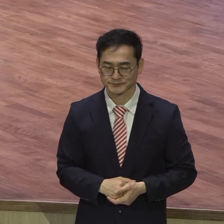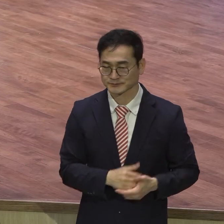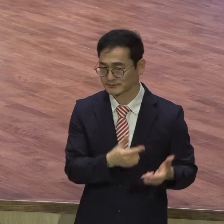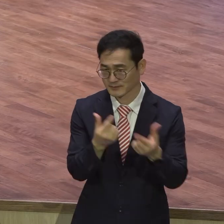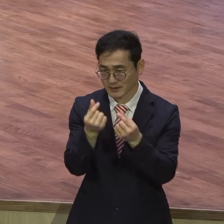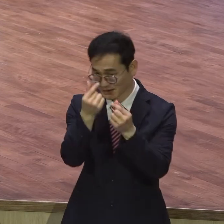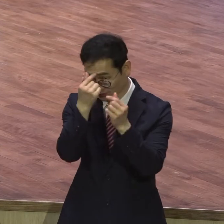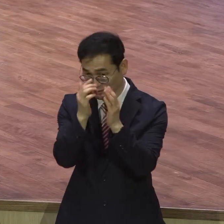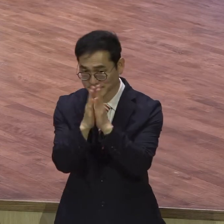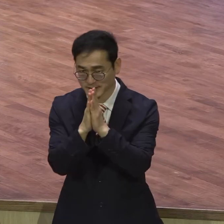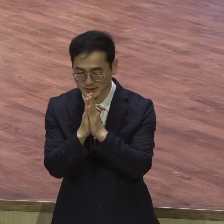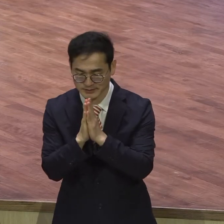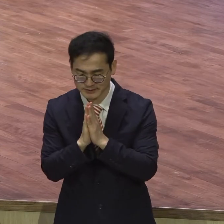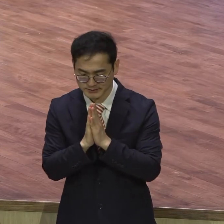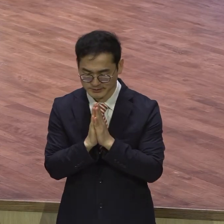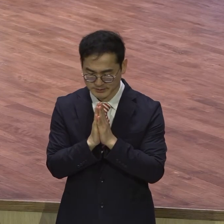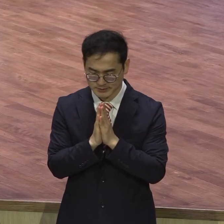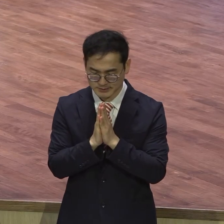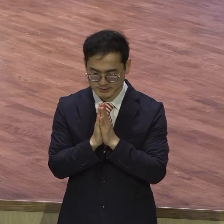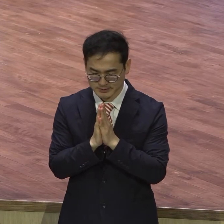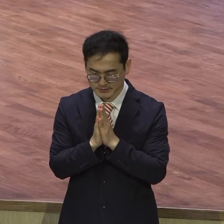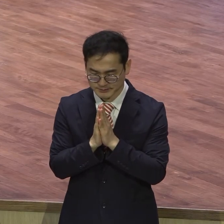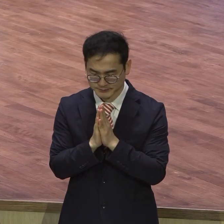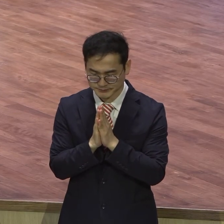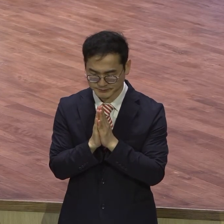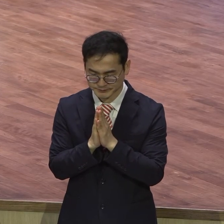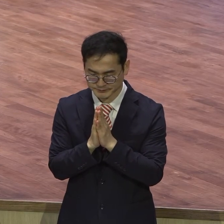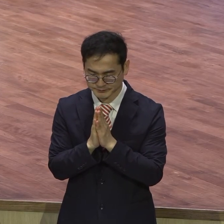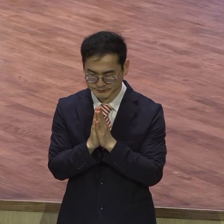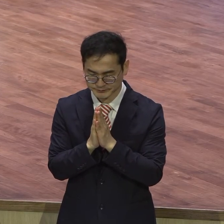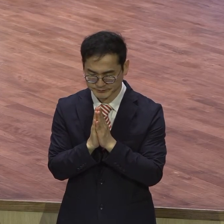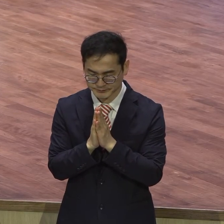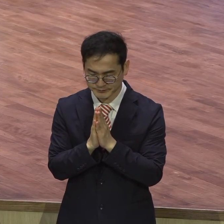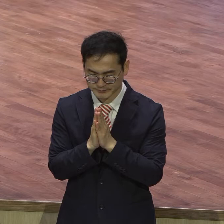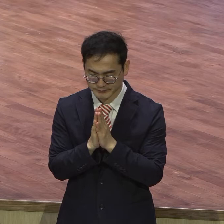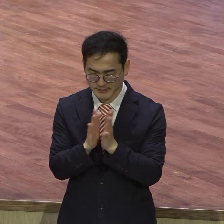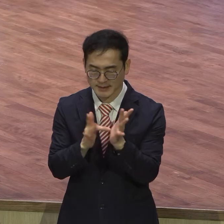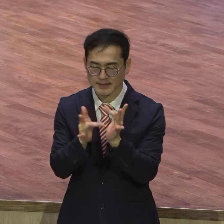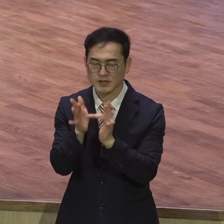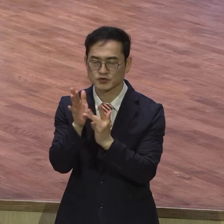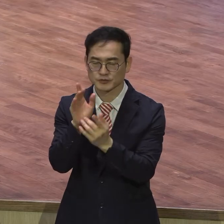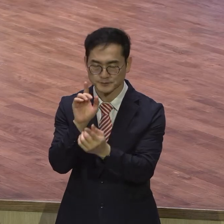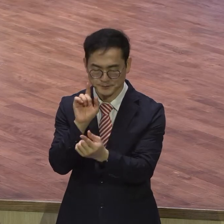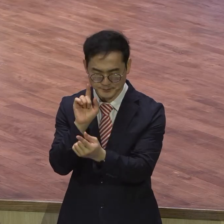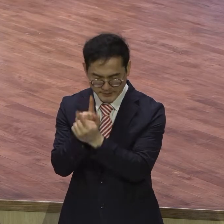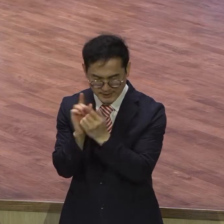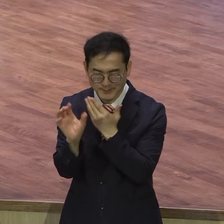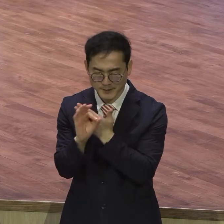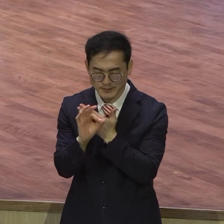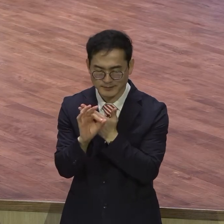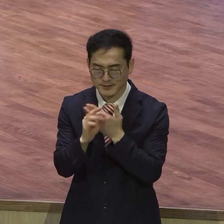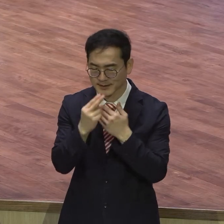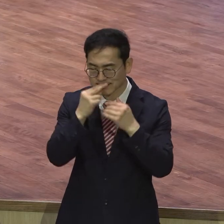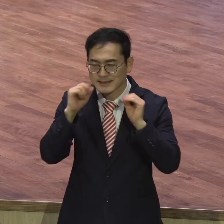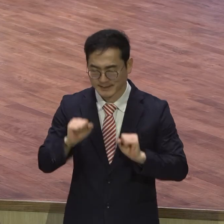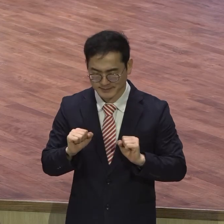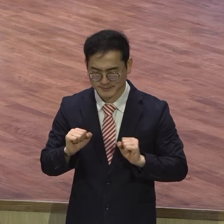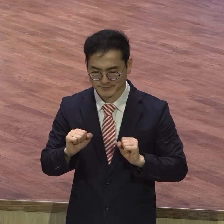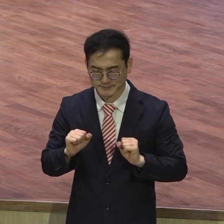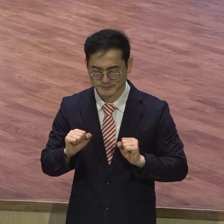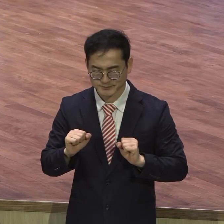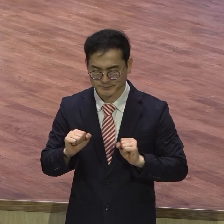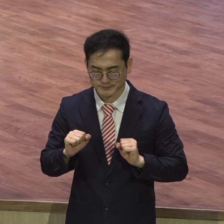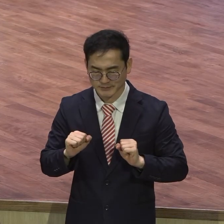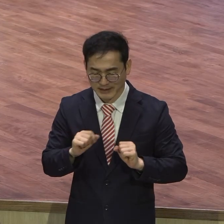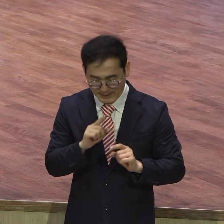기도합시다 아버지 하나님 예수를 만나게만 하면 산다라는 이